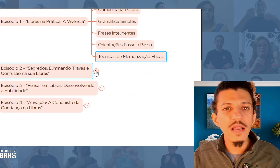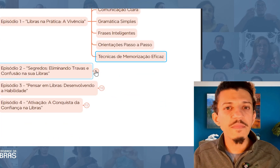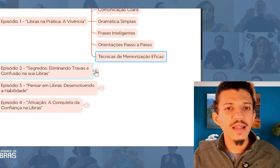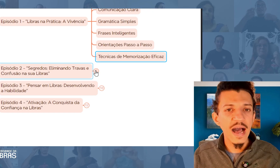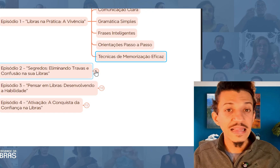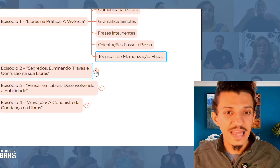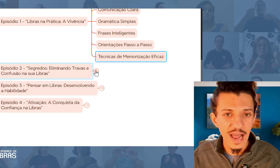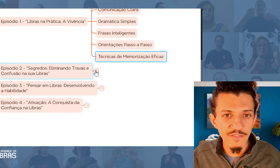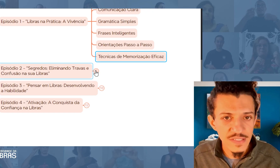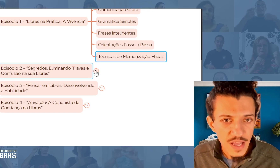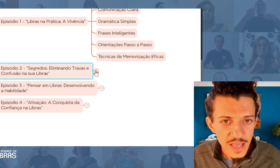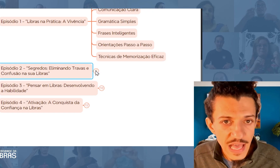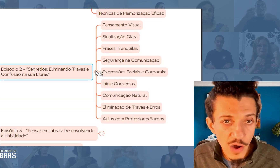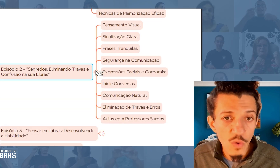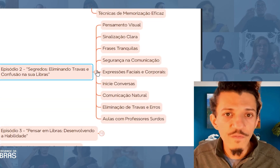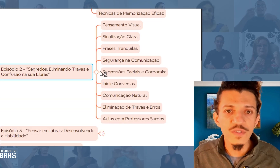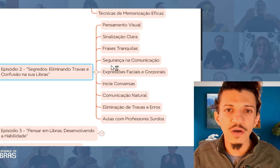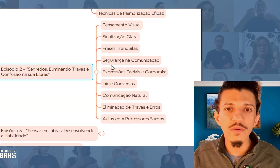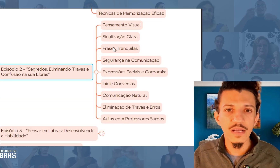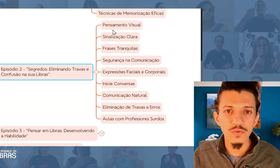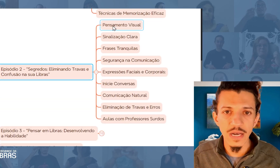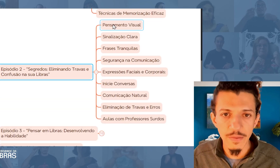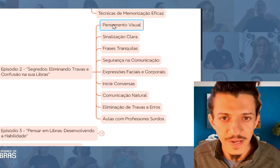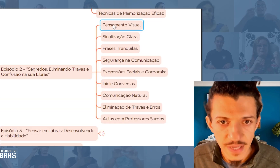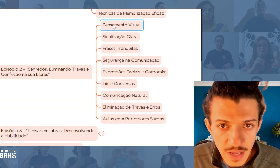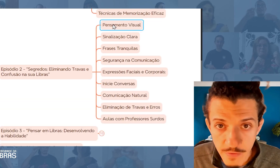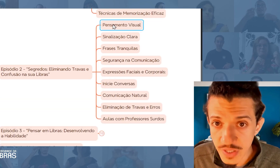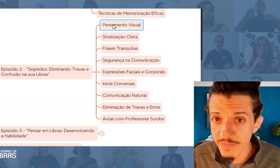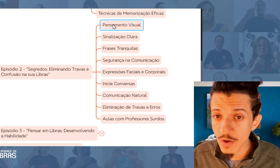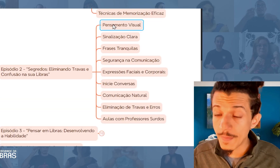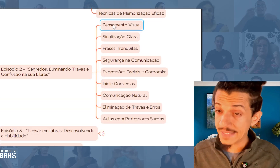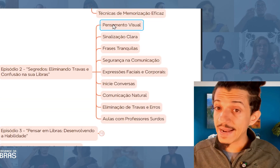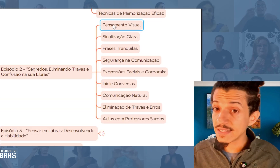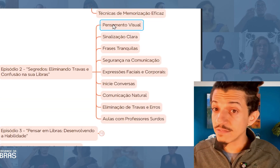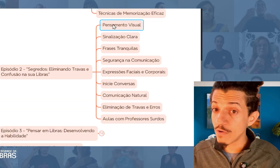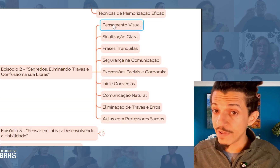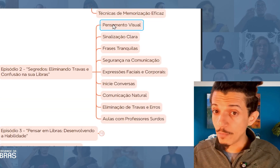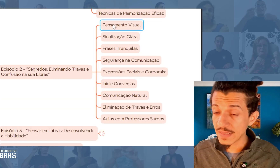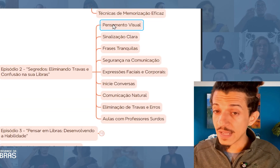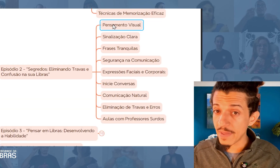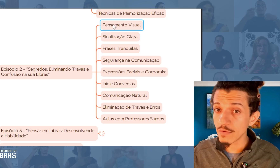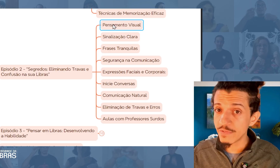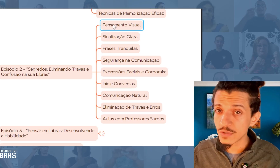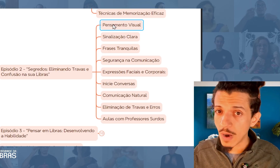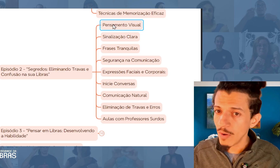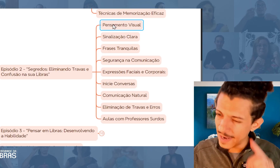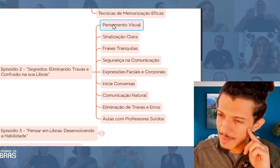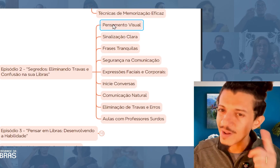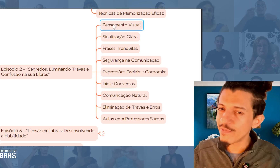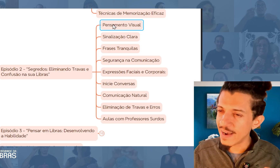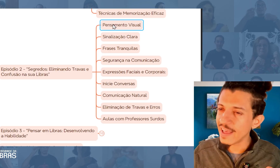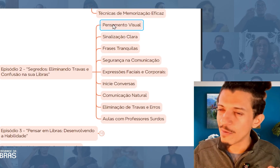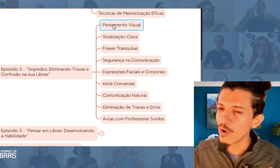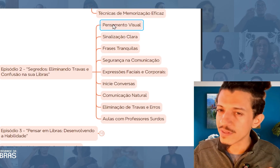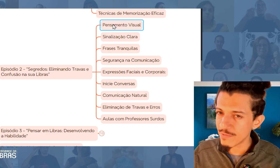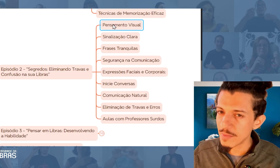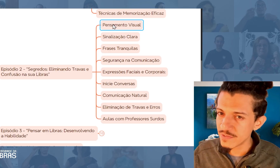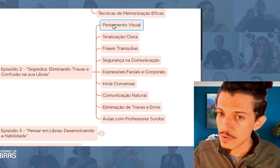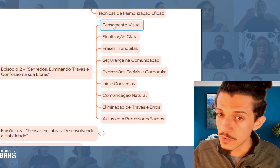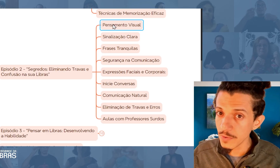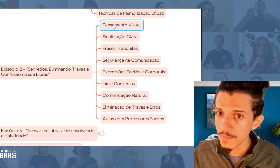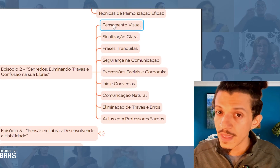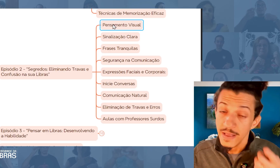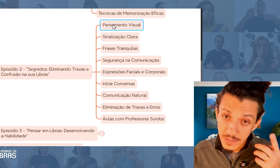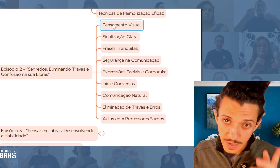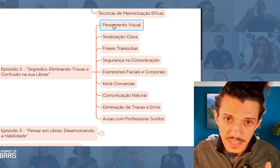como eliminar travas e a confusão na sua Libras. Você vai começar a desenvolver o pensamento visual. Lembra que eu falei que é uma outra forma de ver